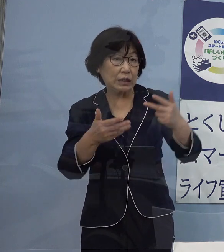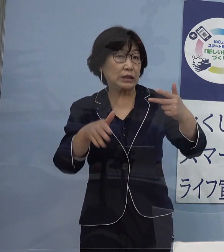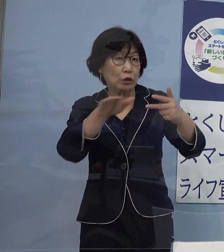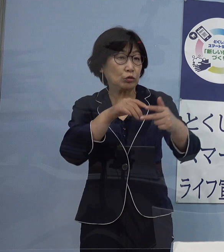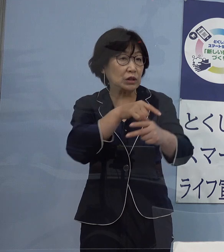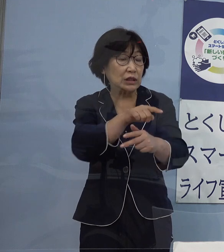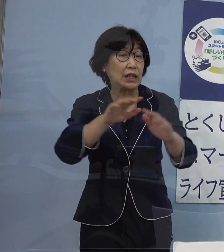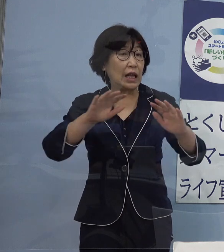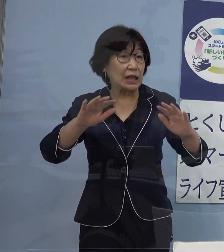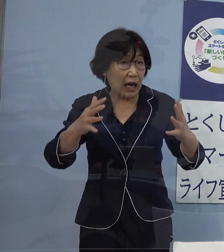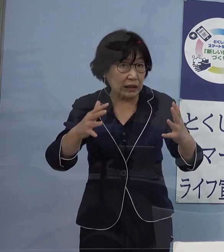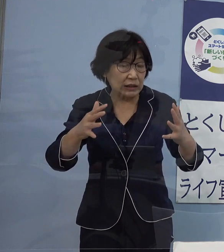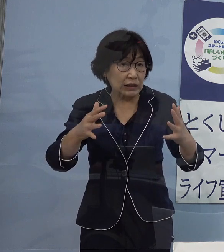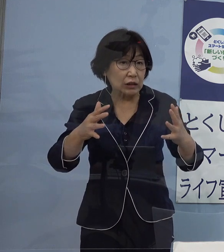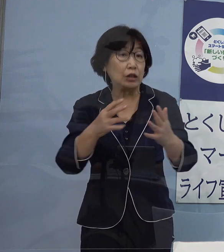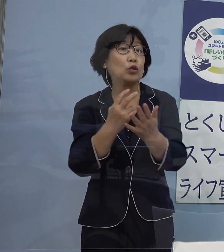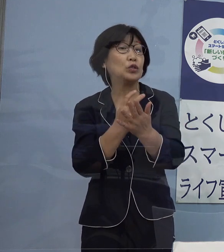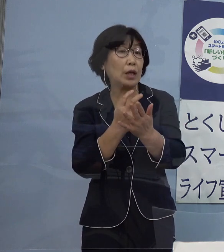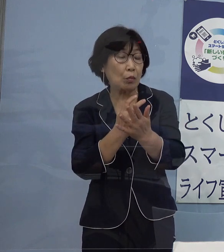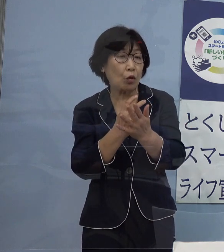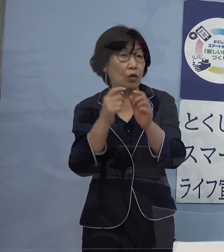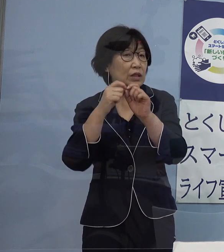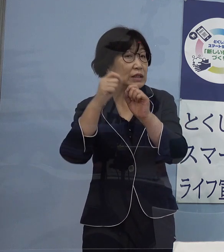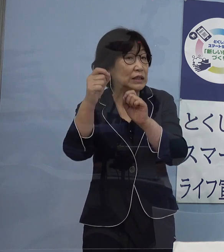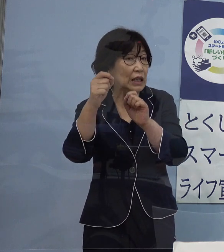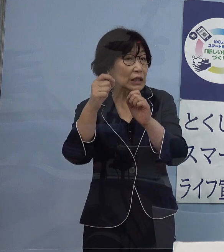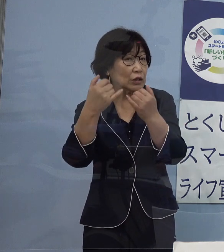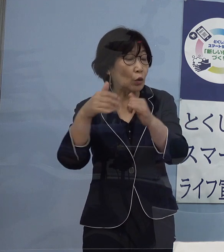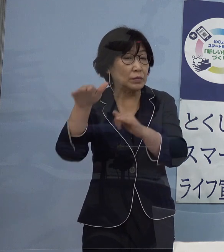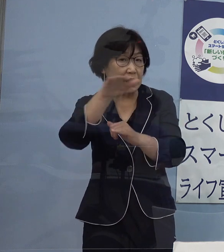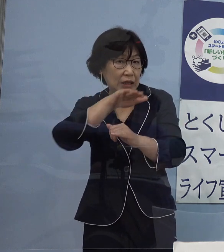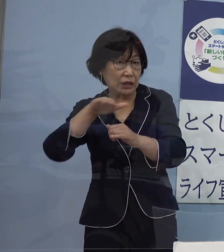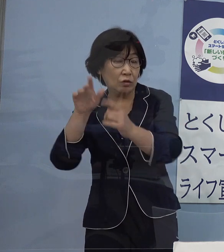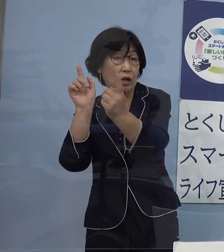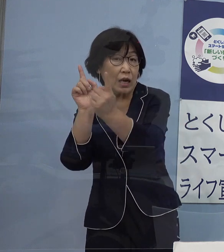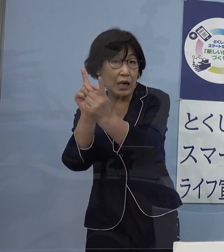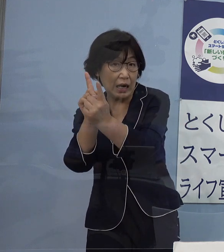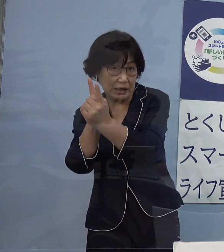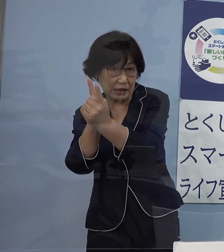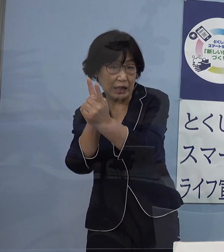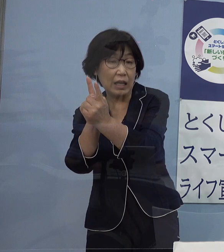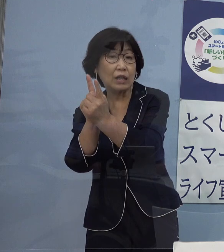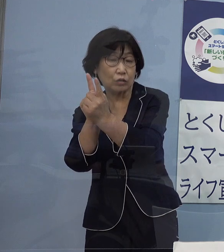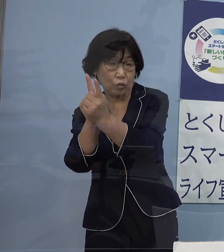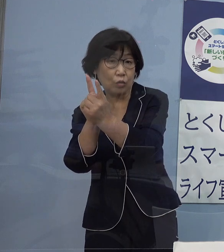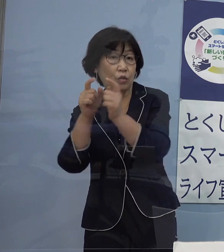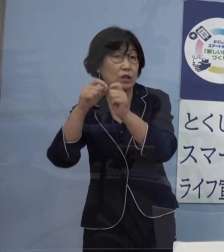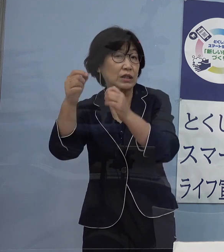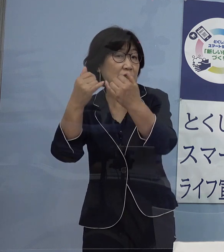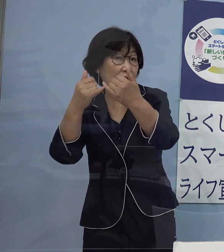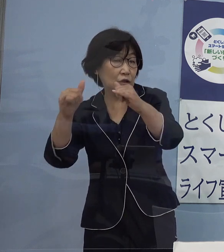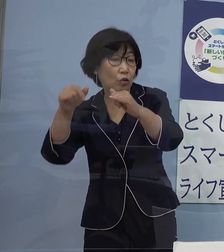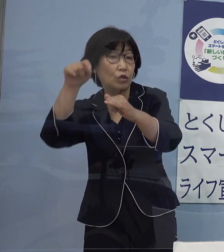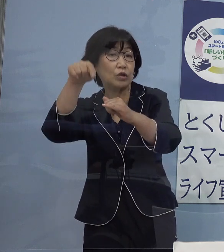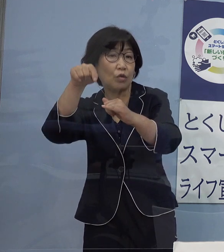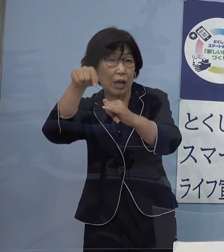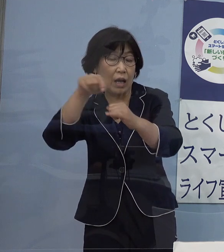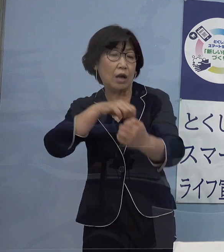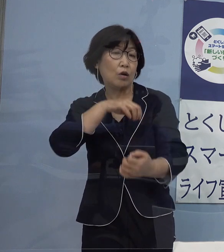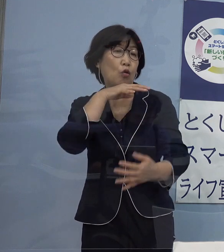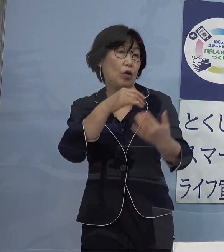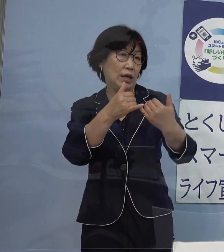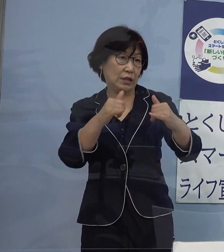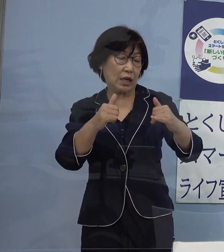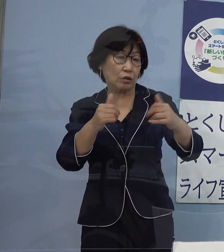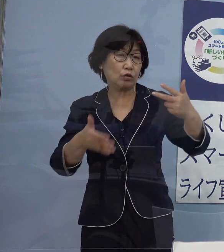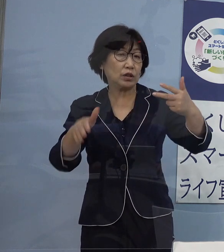ても、親戚の皆さん方と会って、でその人たちが玉突きじゃないですが高齢者施設に入る、こうしたこ